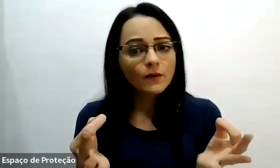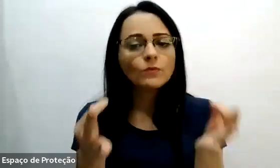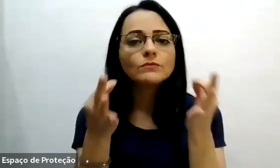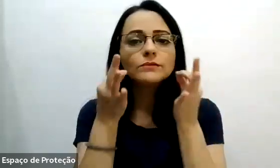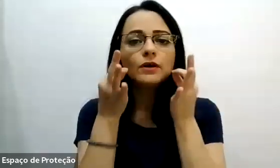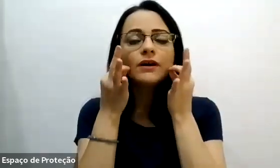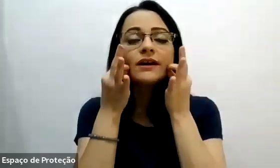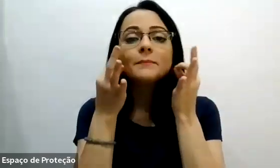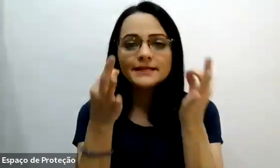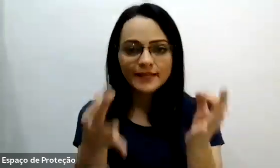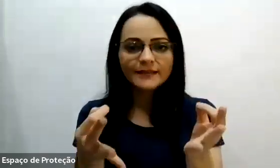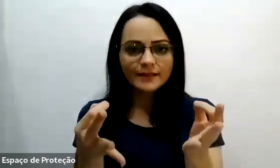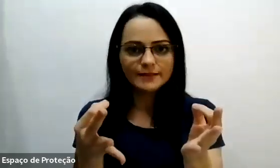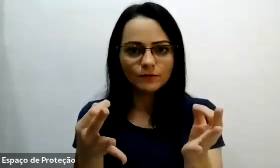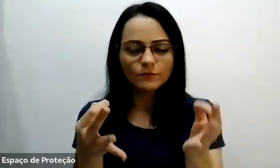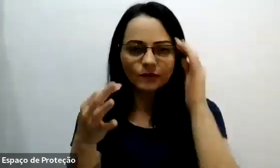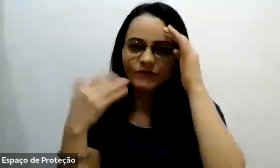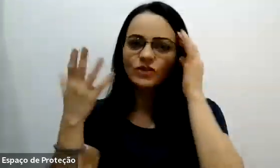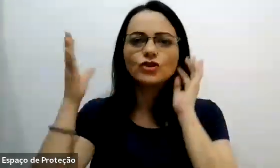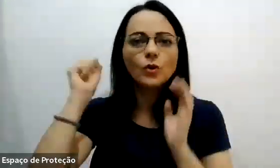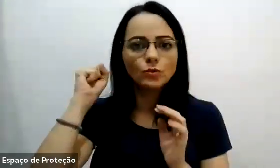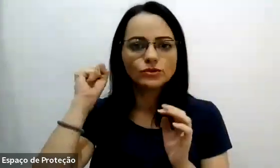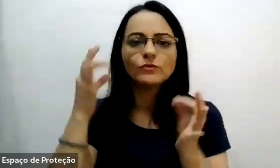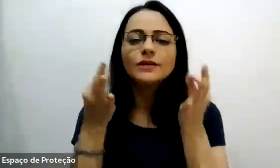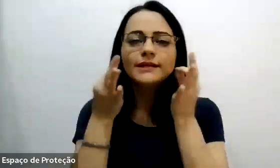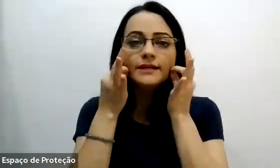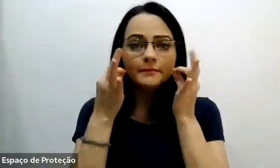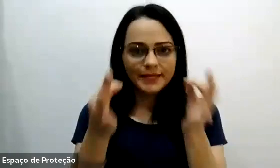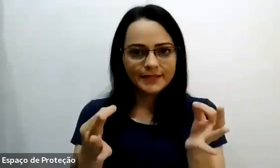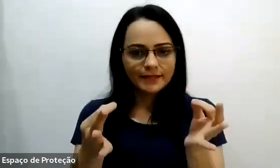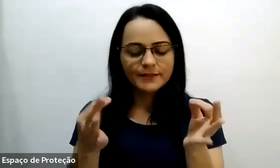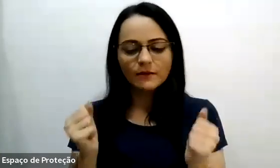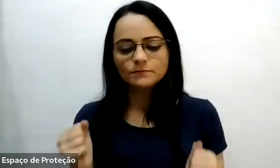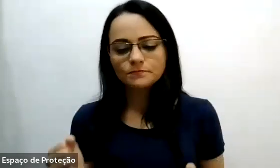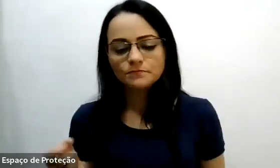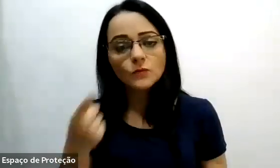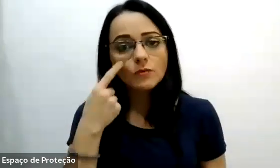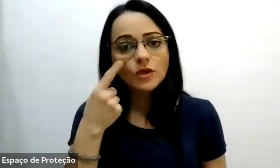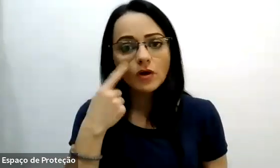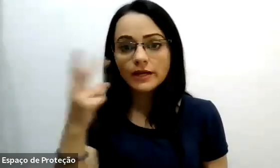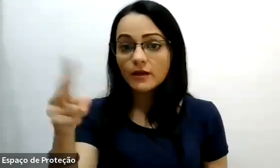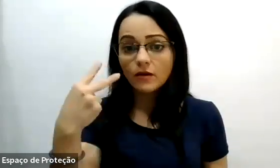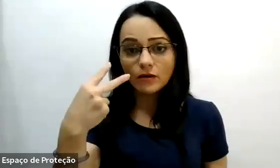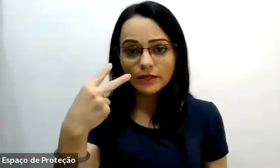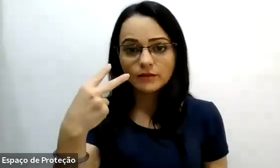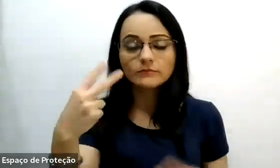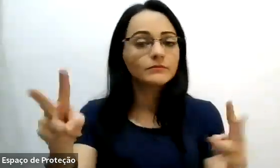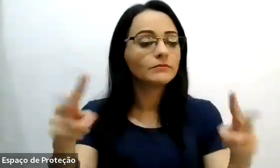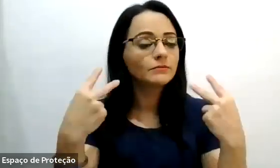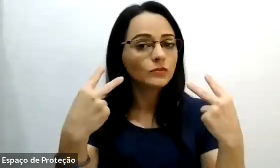Atenção, ó, prestem atenção, ao invés de ouçam, prestem atenção. Ou me olhem, olha,